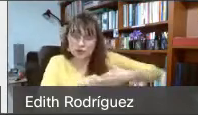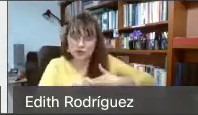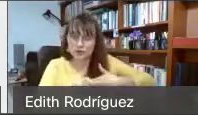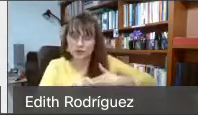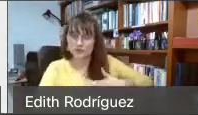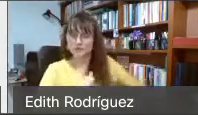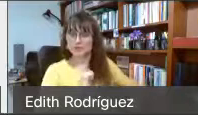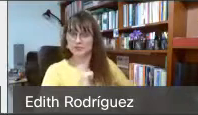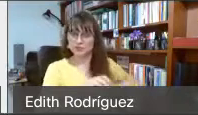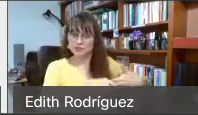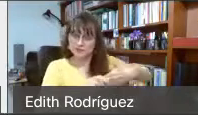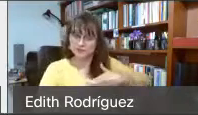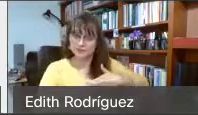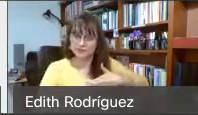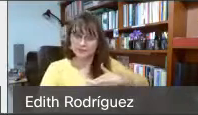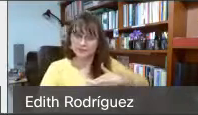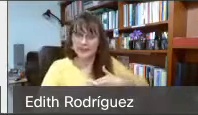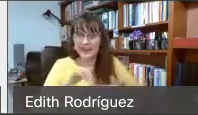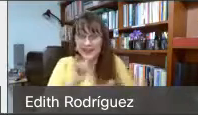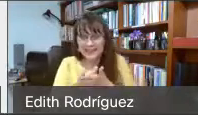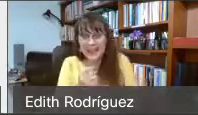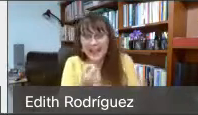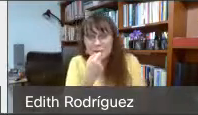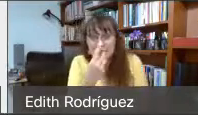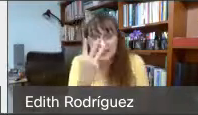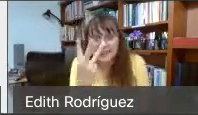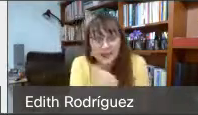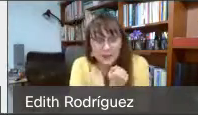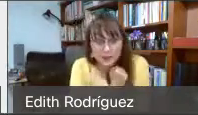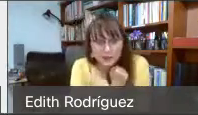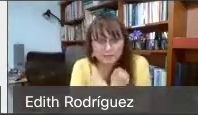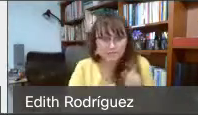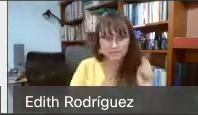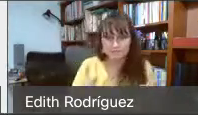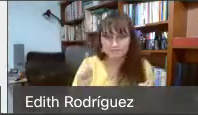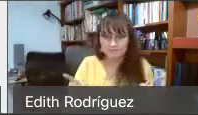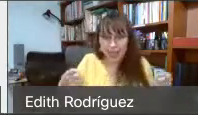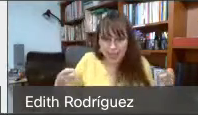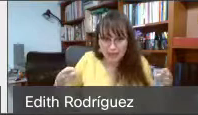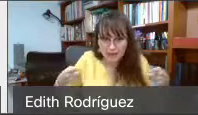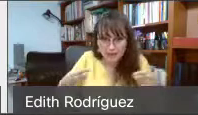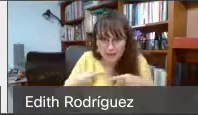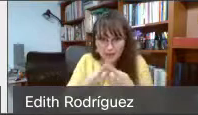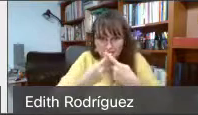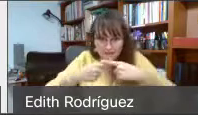muy importante. Y también orientarse a sí mismo, ¿no? Entonces,